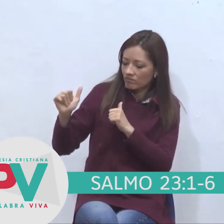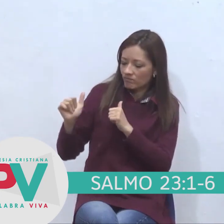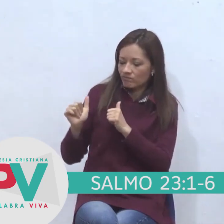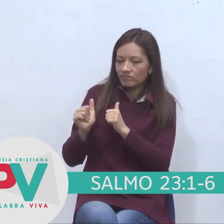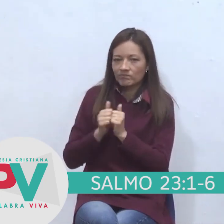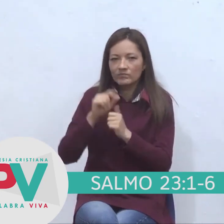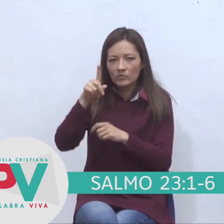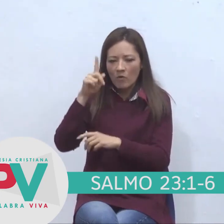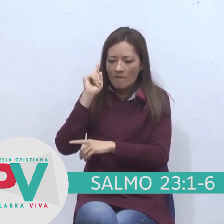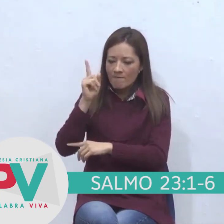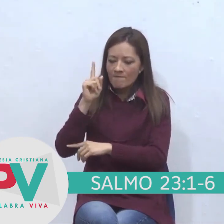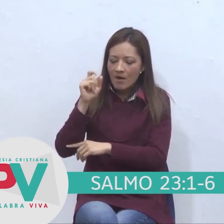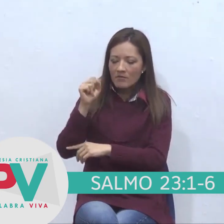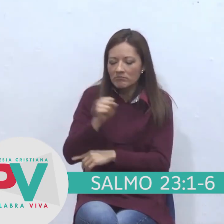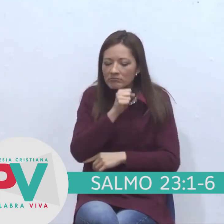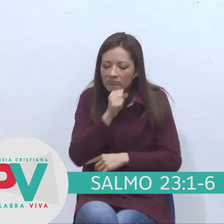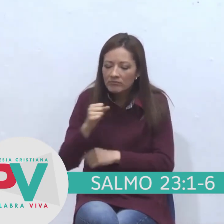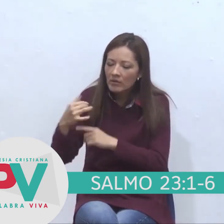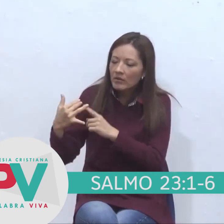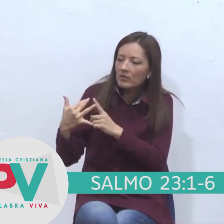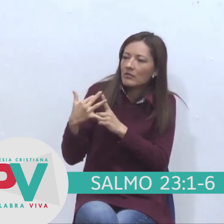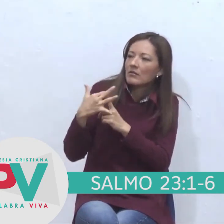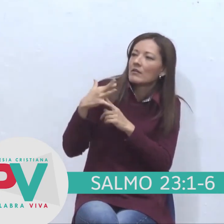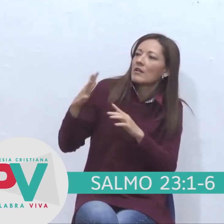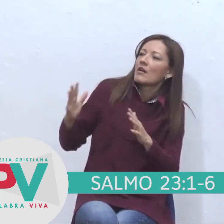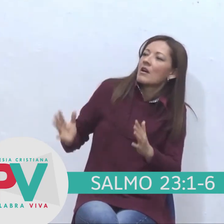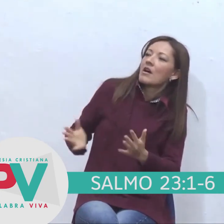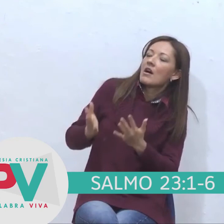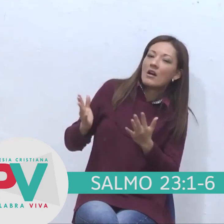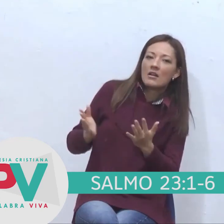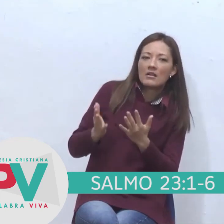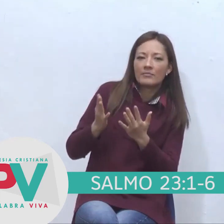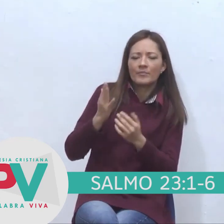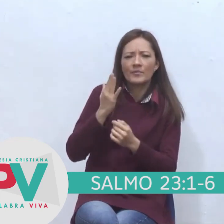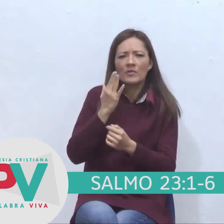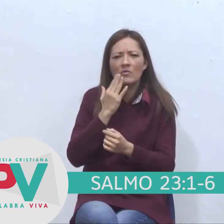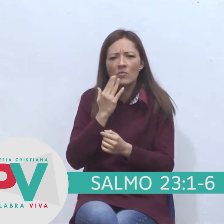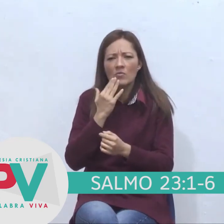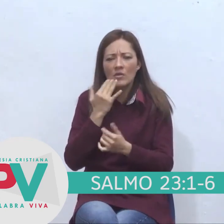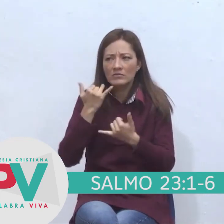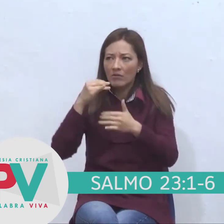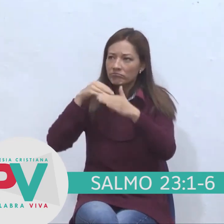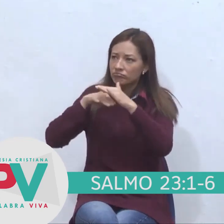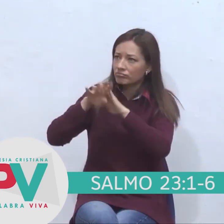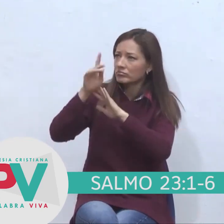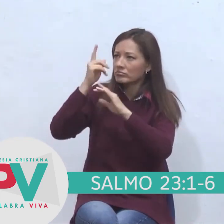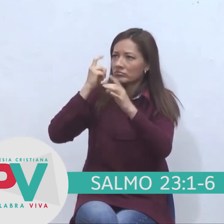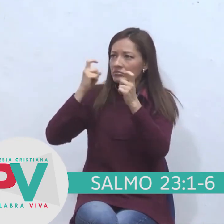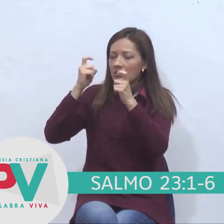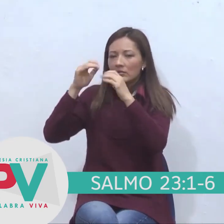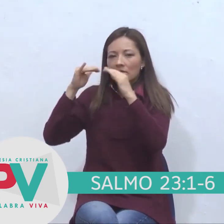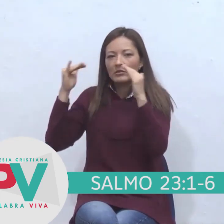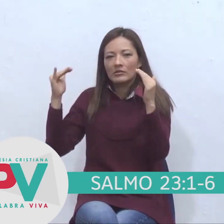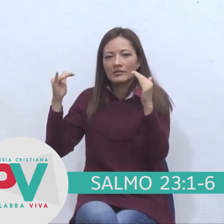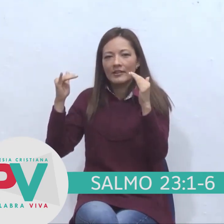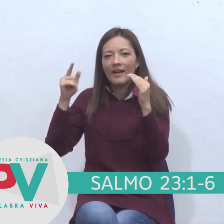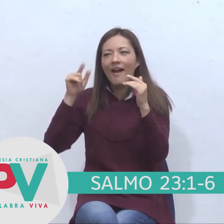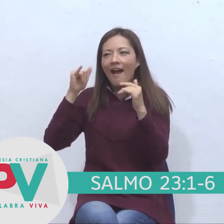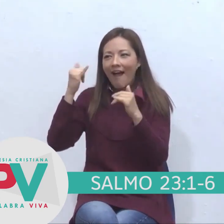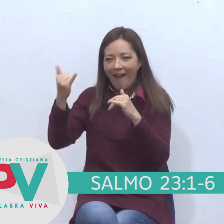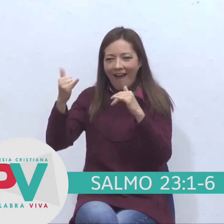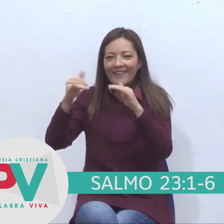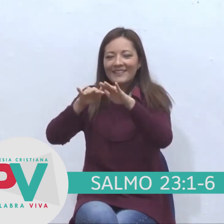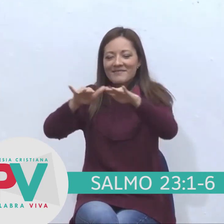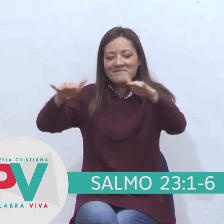conmigo, tu vara y tu callado me infundirán aliento. Y cuando lleguemos al reino de los cielos, aderezas